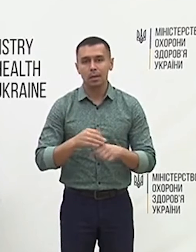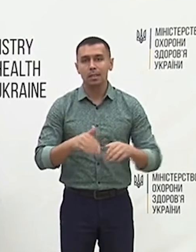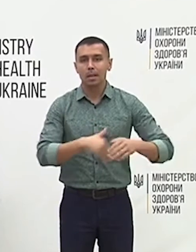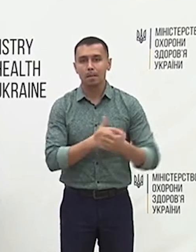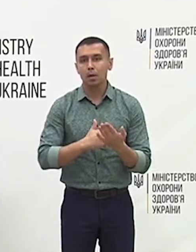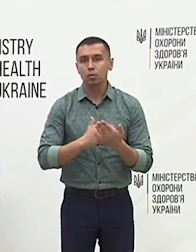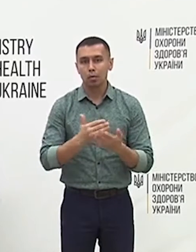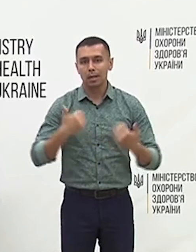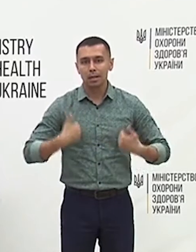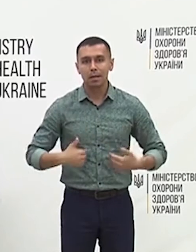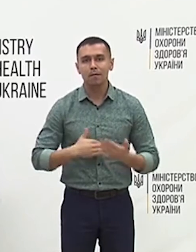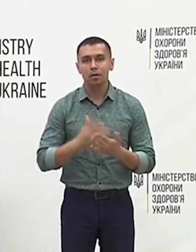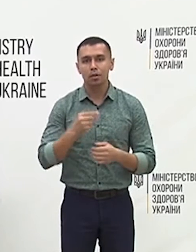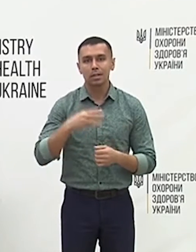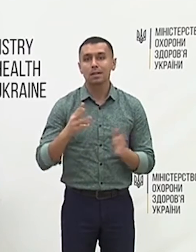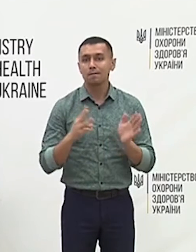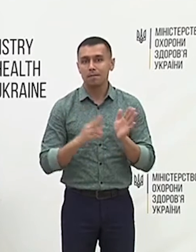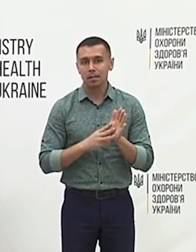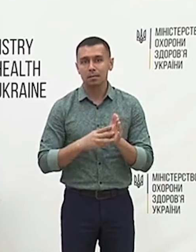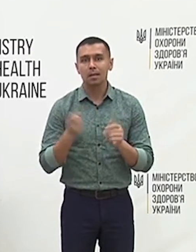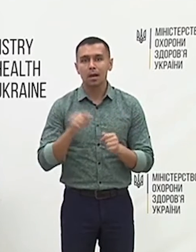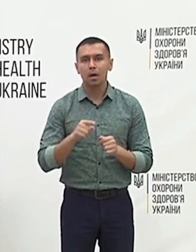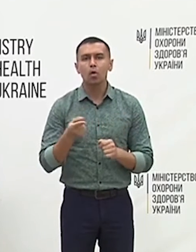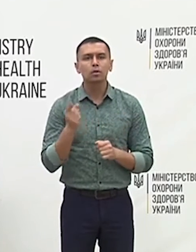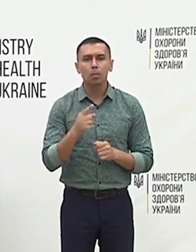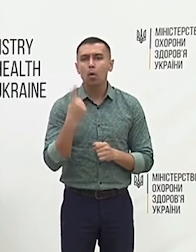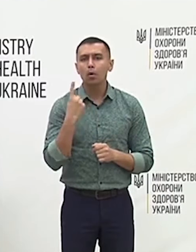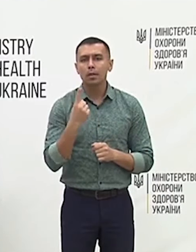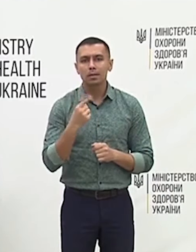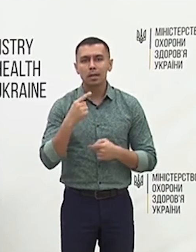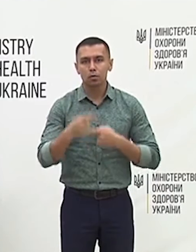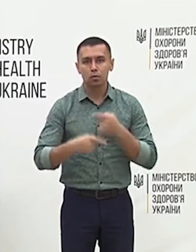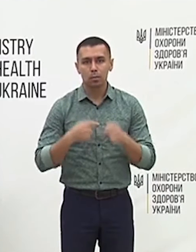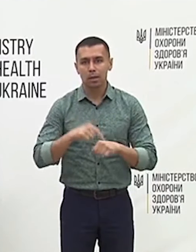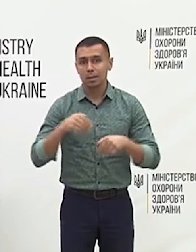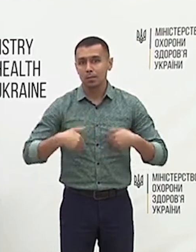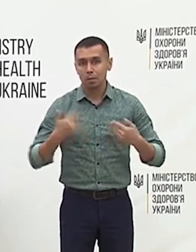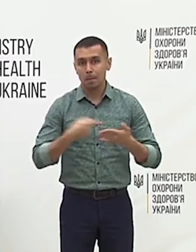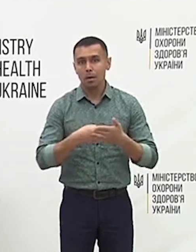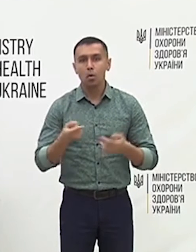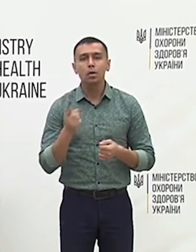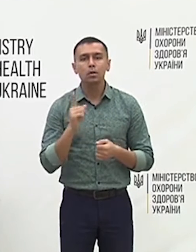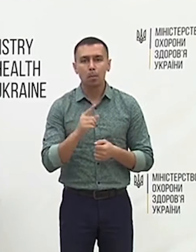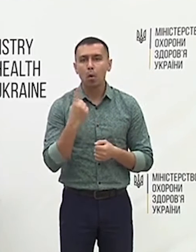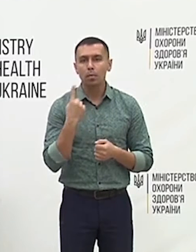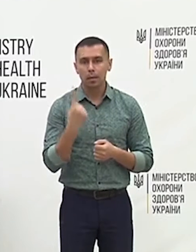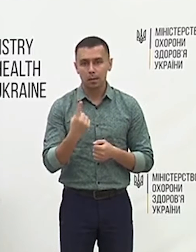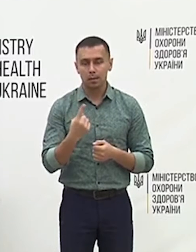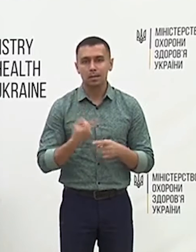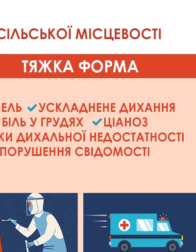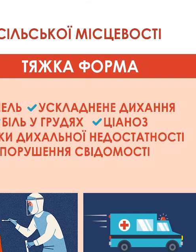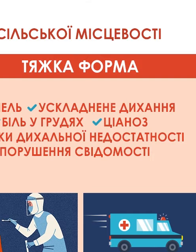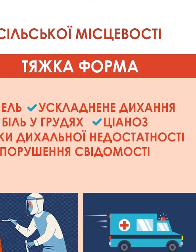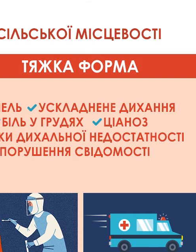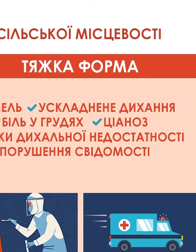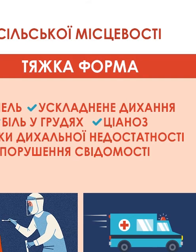температура тіла вища, ніж 38, та хоча б один з наступних симптомів, підкреслюю, хоча б один. Це